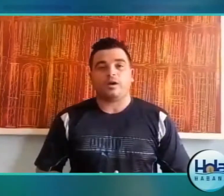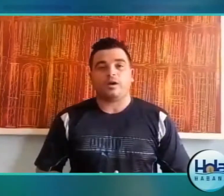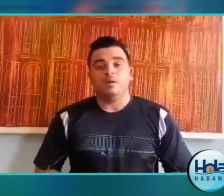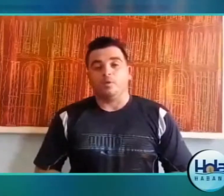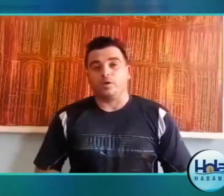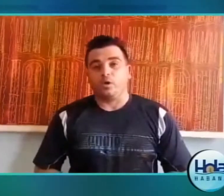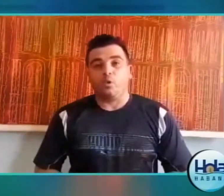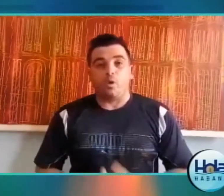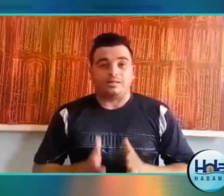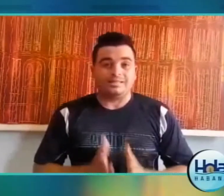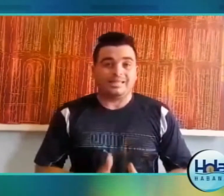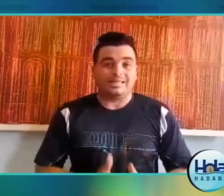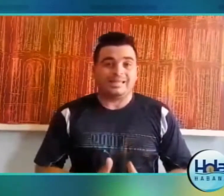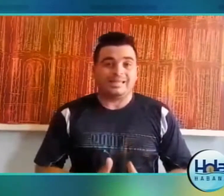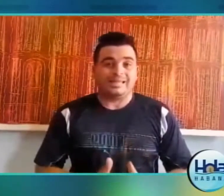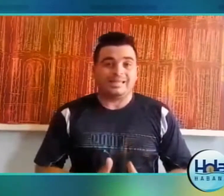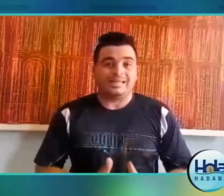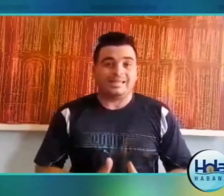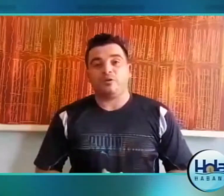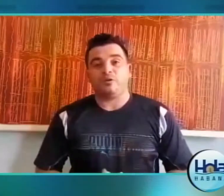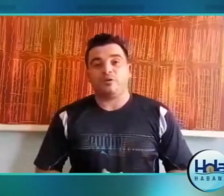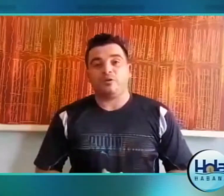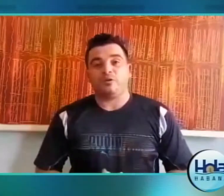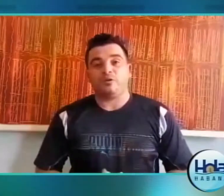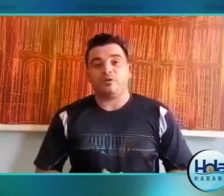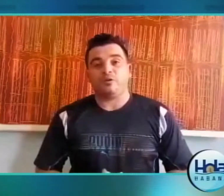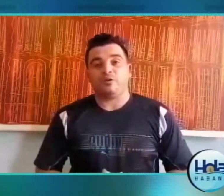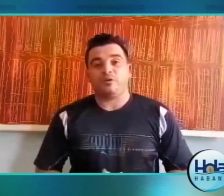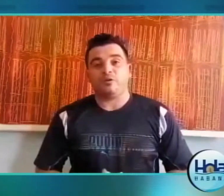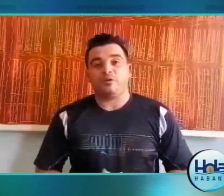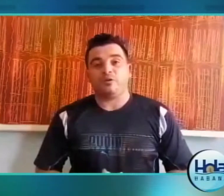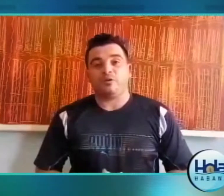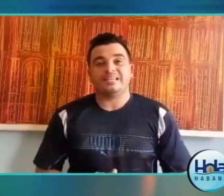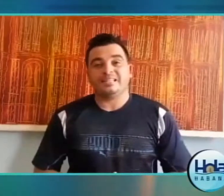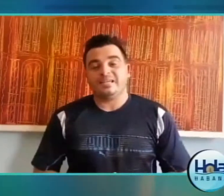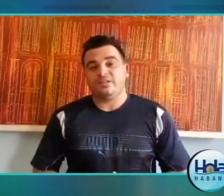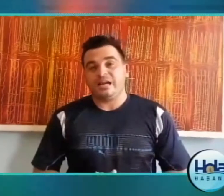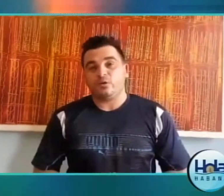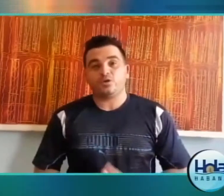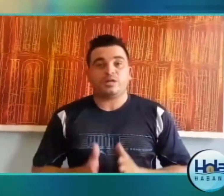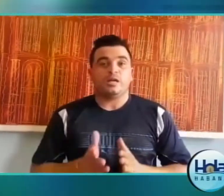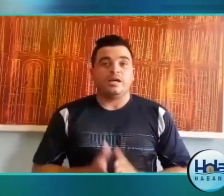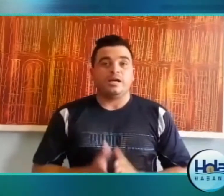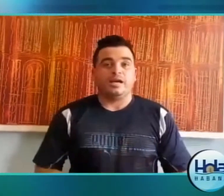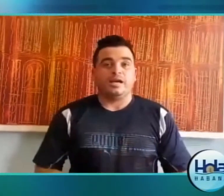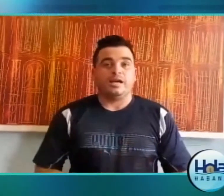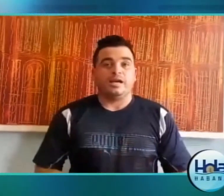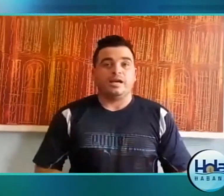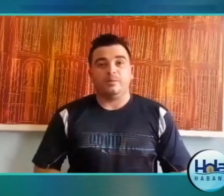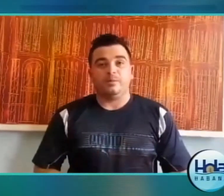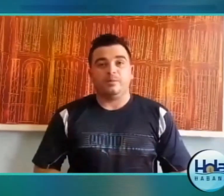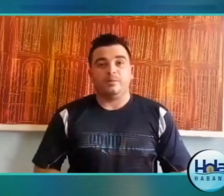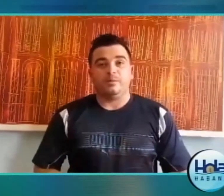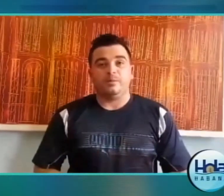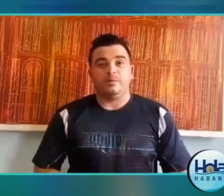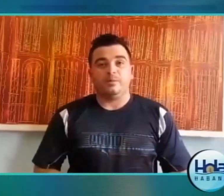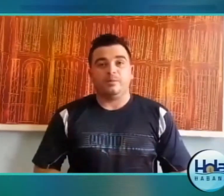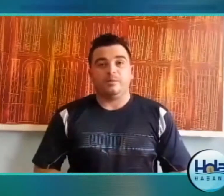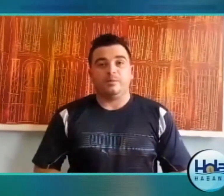competencias, porque Cuba tiene planificado efectuar dos choques a partir de las 7 de la noche, el 1 de junio frente a la